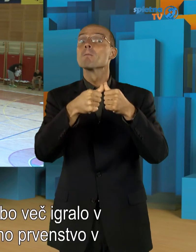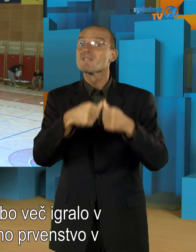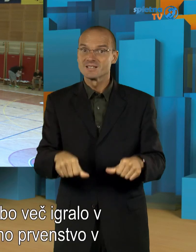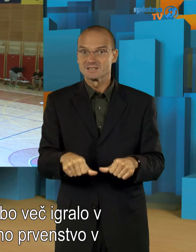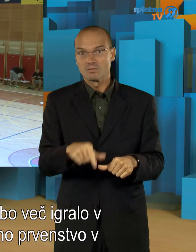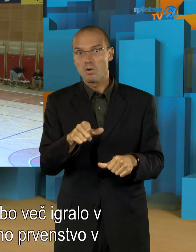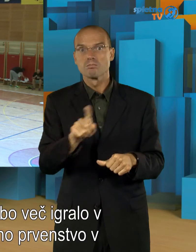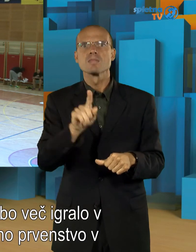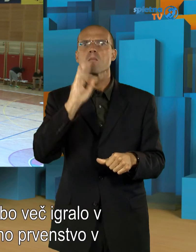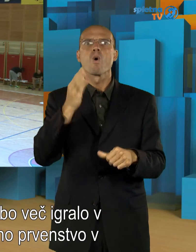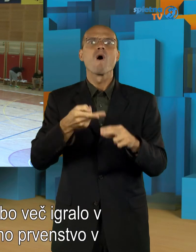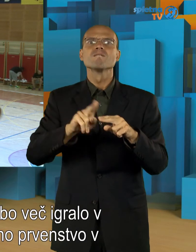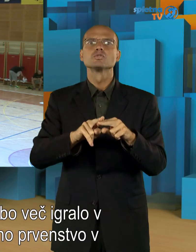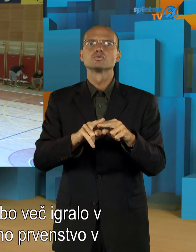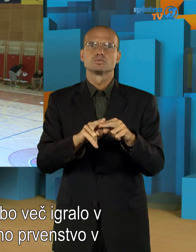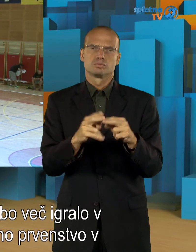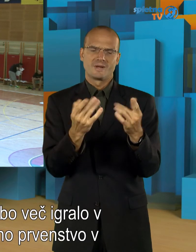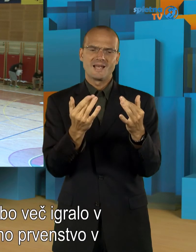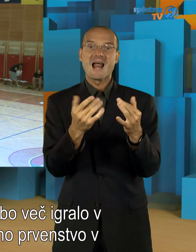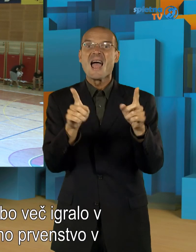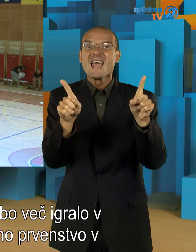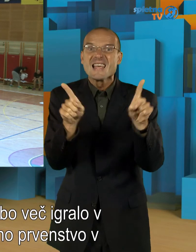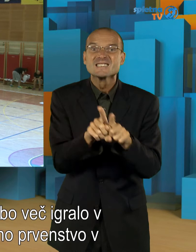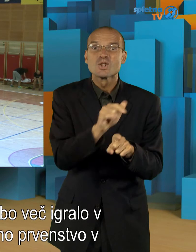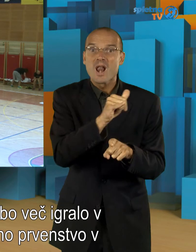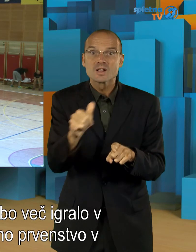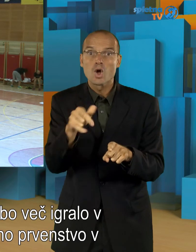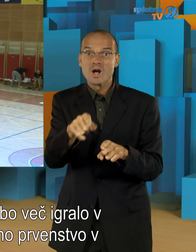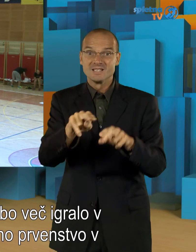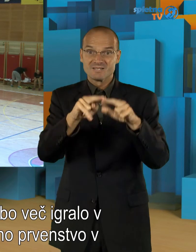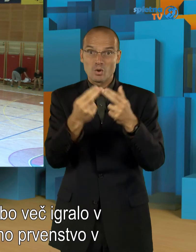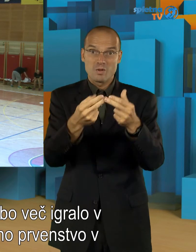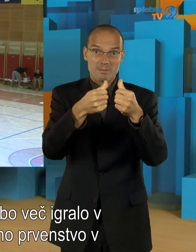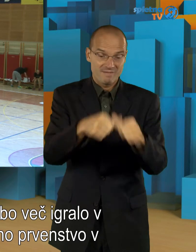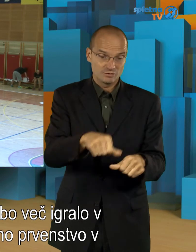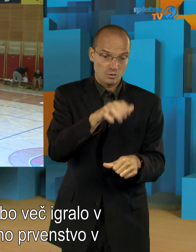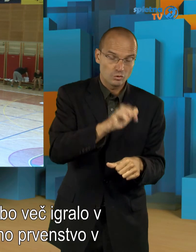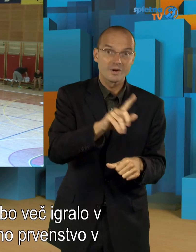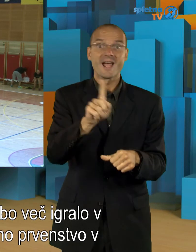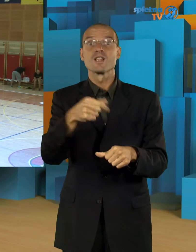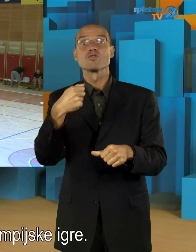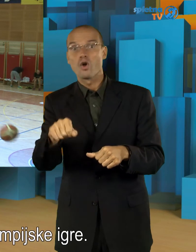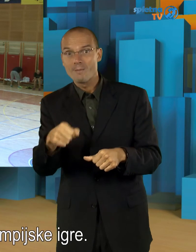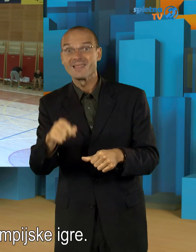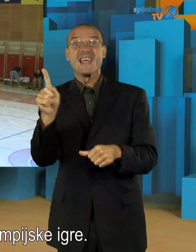se namreč ne bo več igralo v istem letu, kot sta svetovno prvenstvo v nogometu in zimske olimpijske igre.